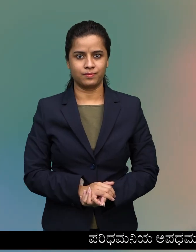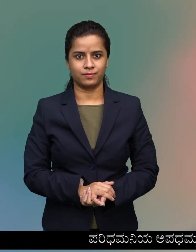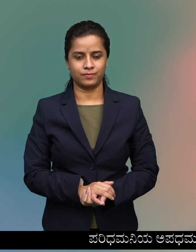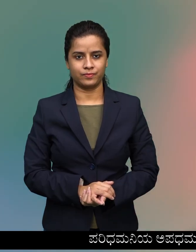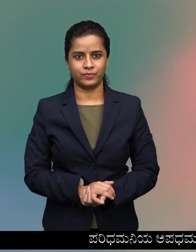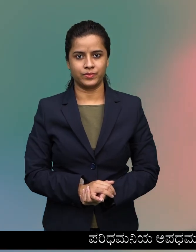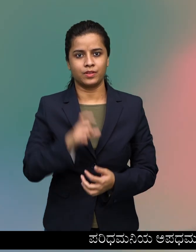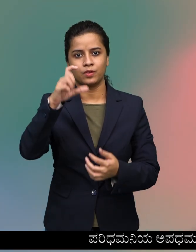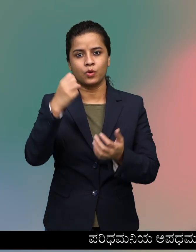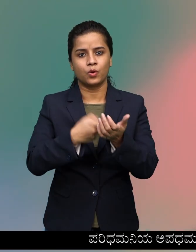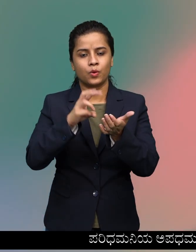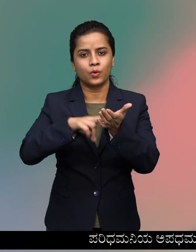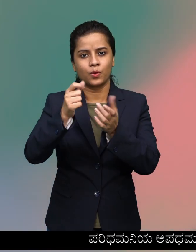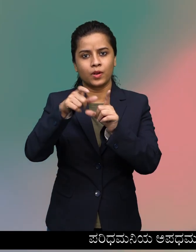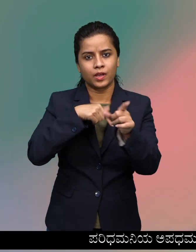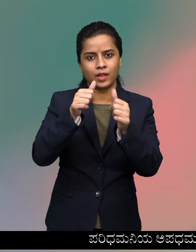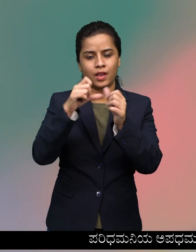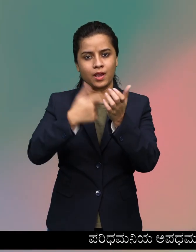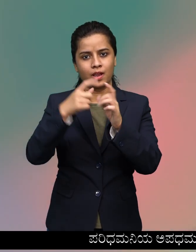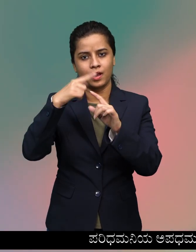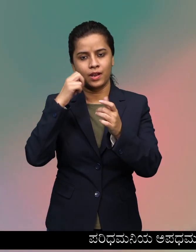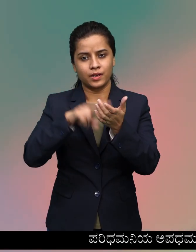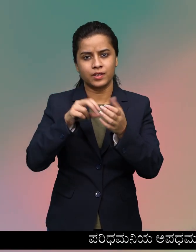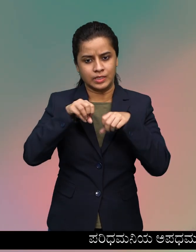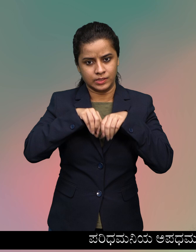ಪರಿಧಮನಿಯ ಅಪಧಮನಿಗಳು ಹೃದಯಕ್ಕೆ ರಕ್ತವನ್ನು ಪೂರೈಸುತ್ತವೆ.